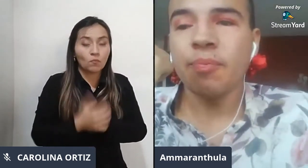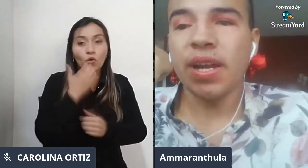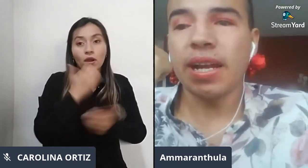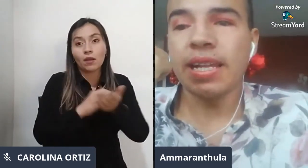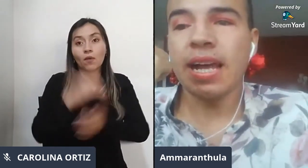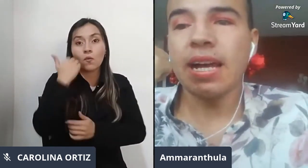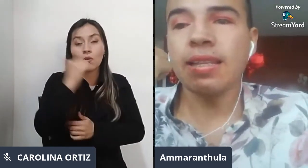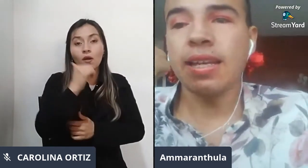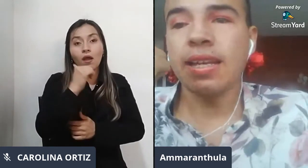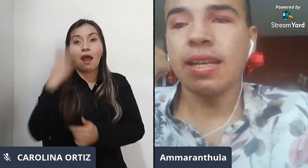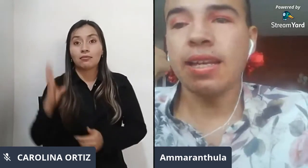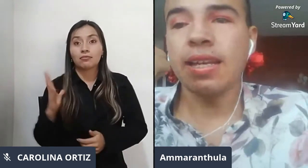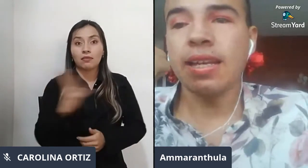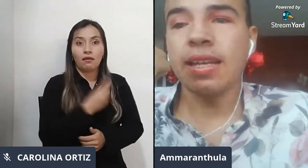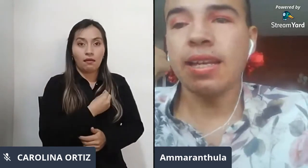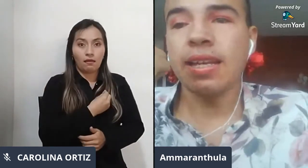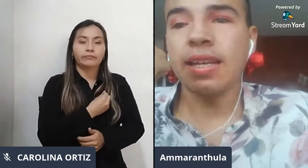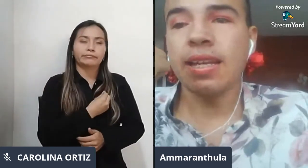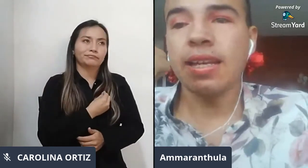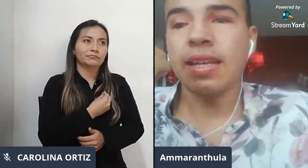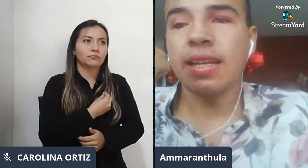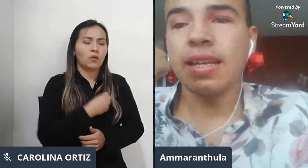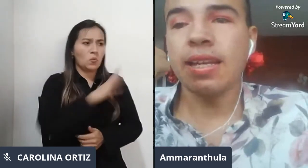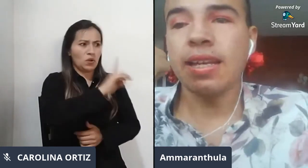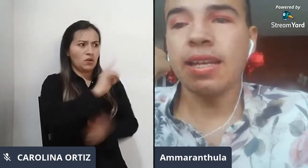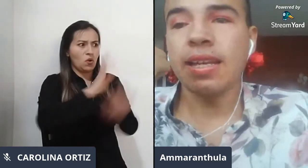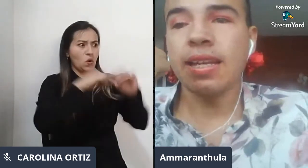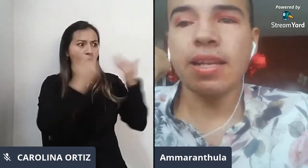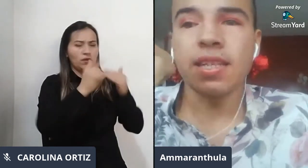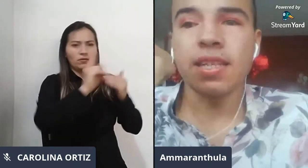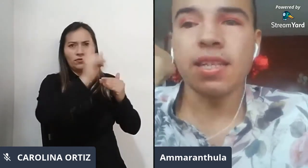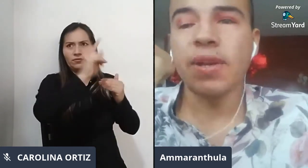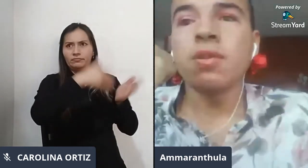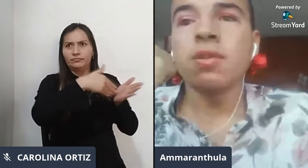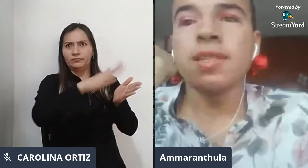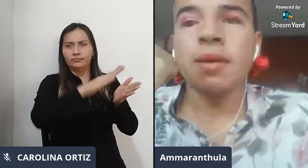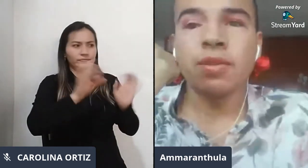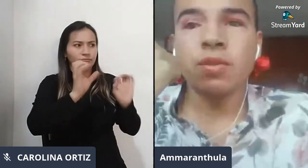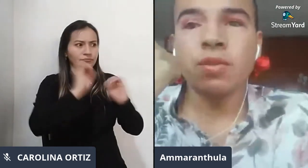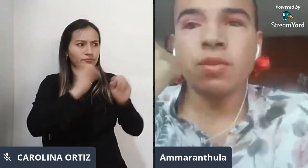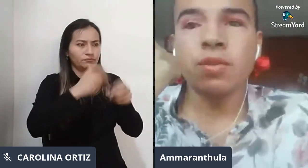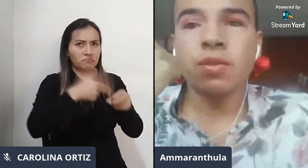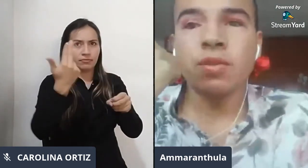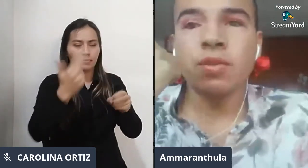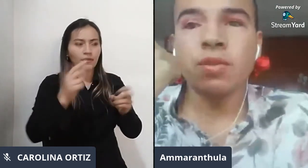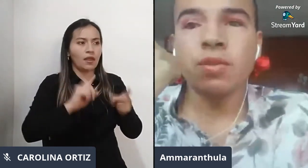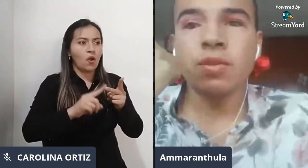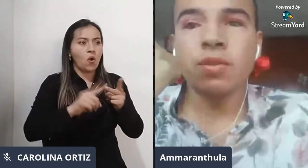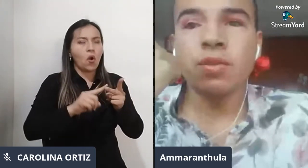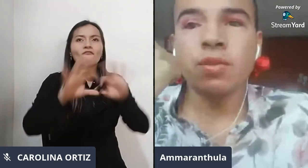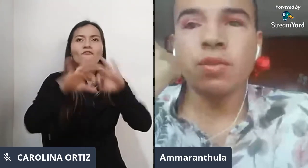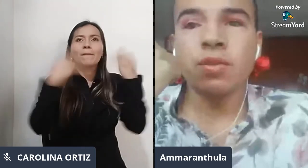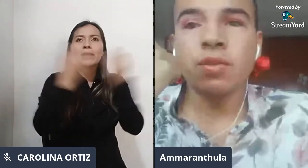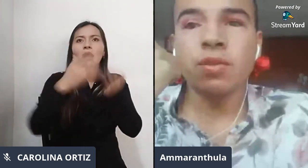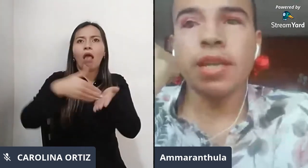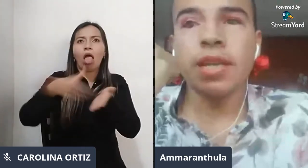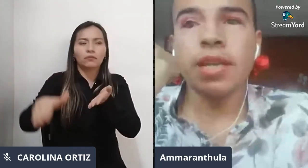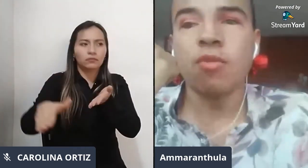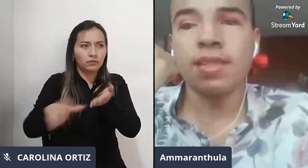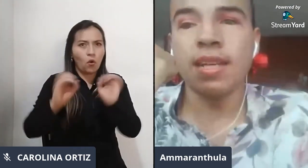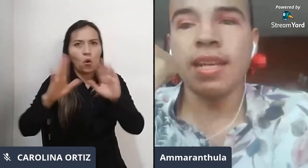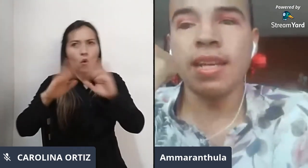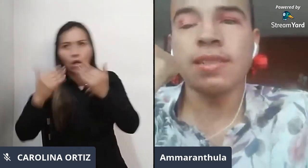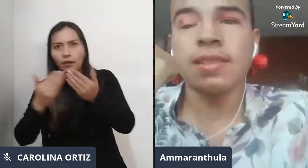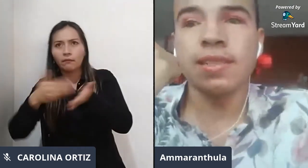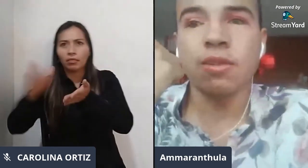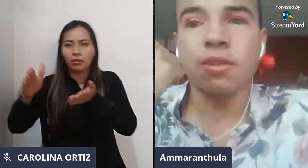se les desescolarizara desde temprana edad, que las familias las echen desde temprana edad, y fueron cosas que a mí me sucedieron mucho más suaves que